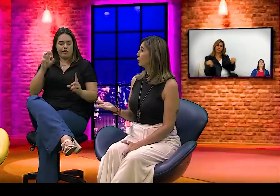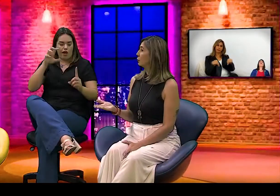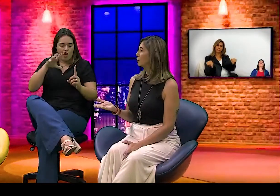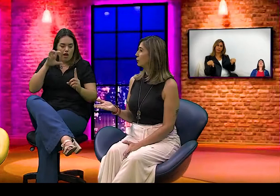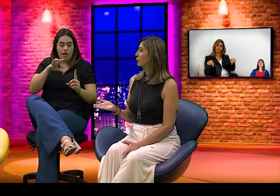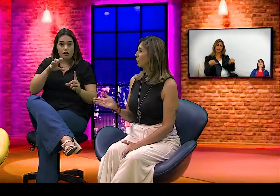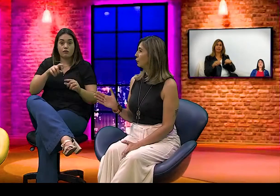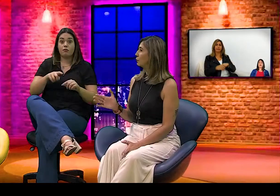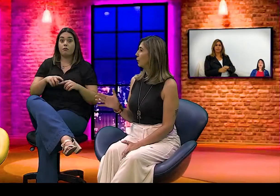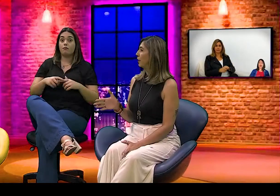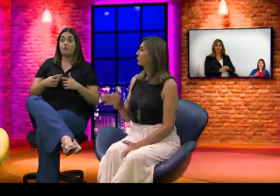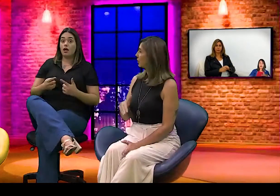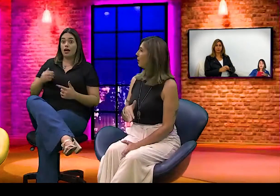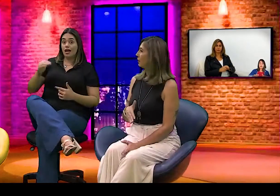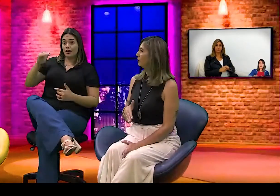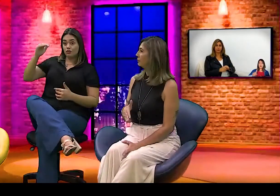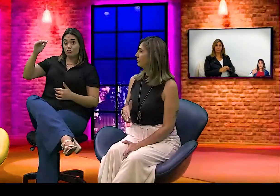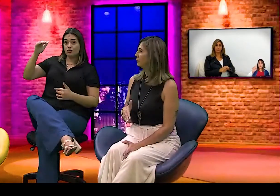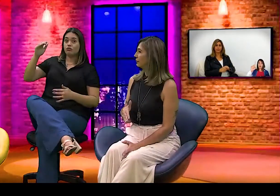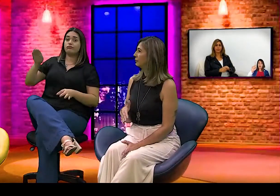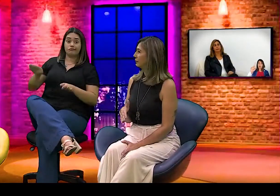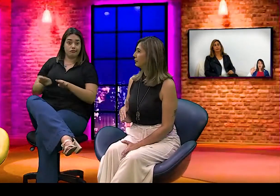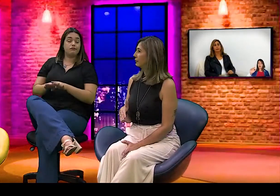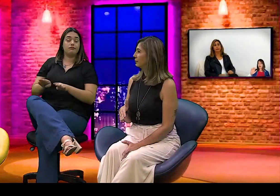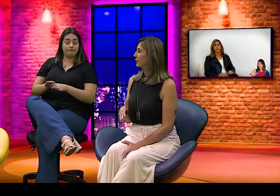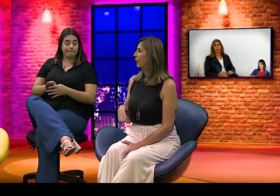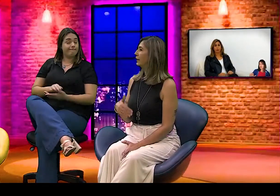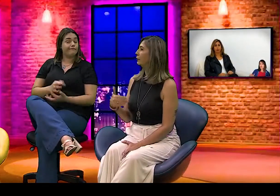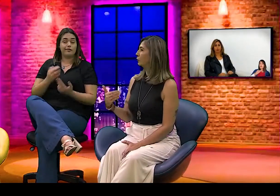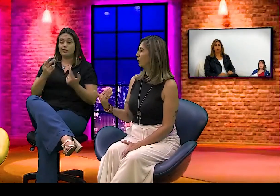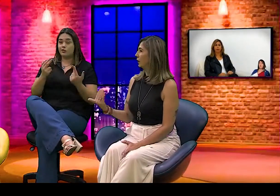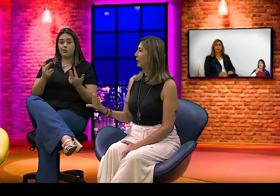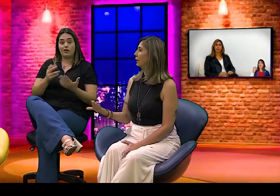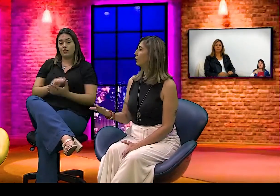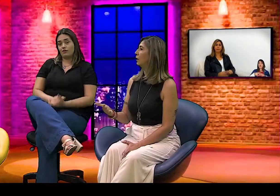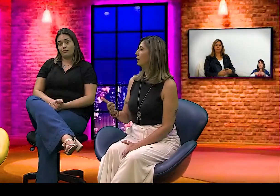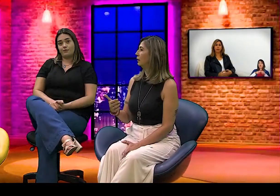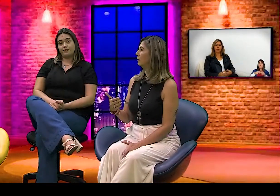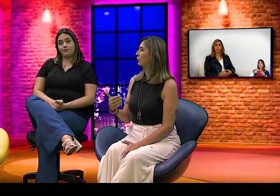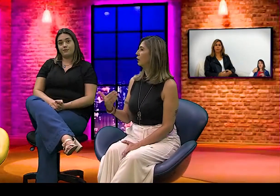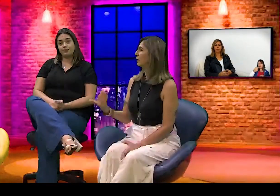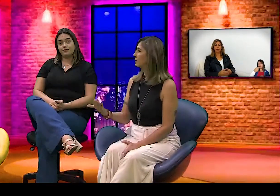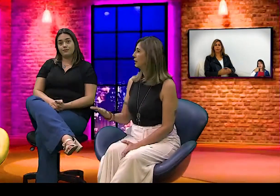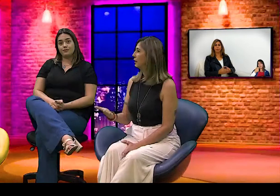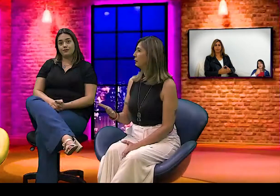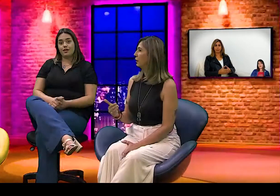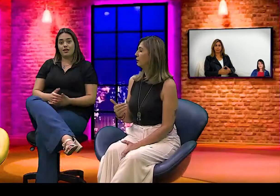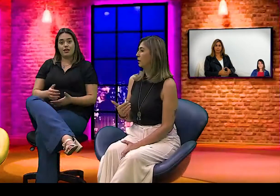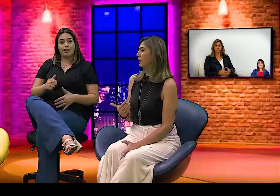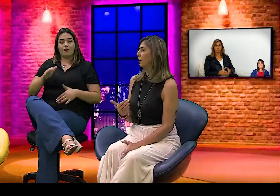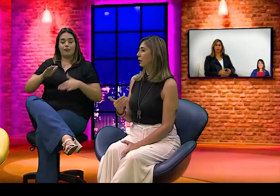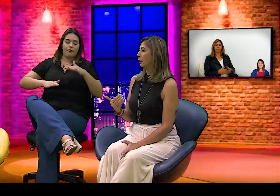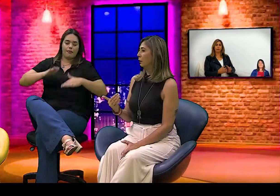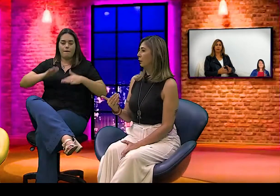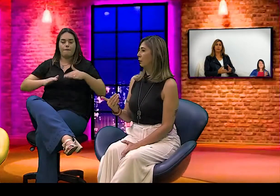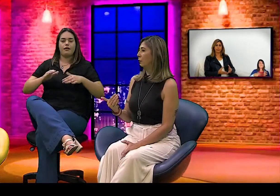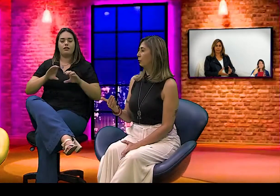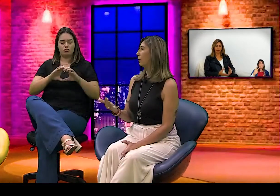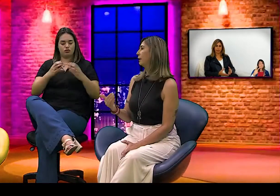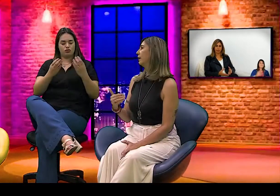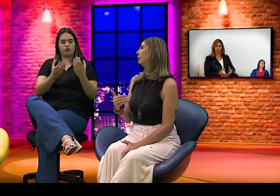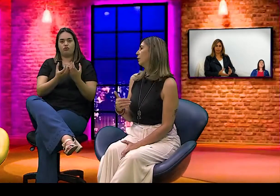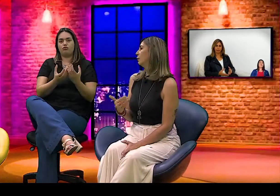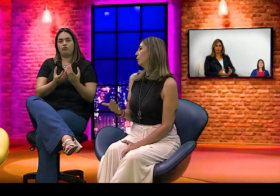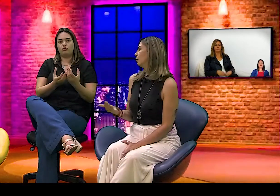os adultos, em alguns momentos, também. Dependendo de onde ele está inserido, né? Então, assim,